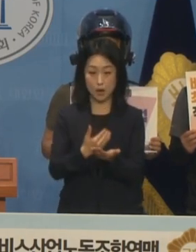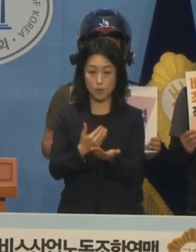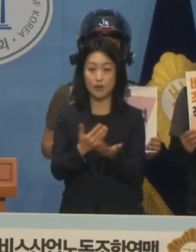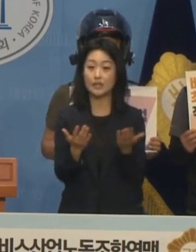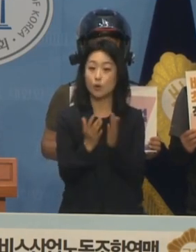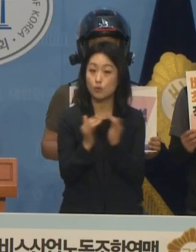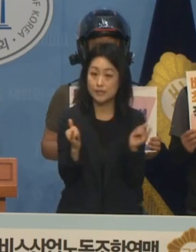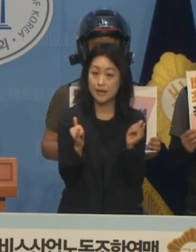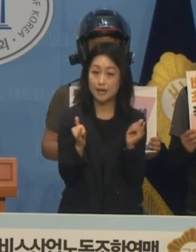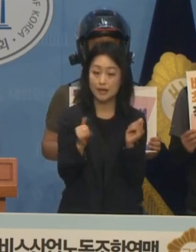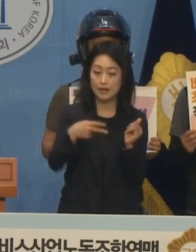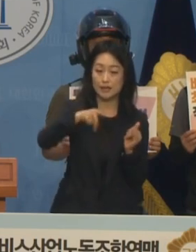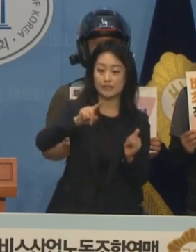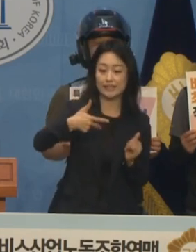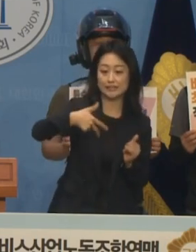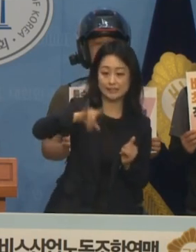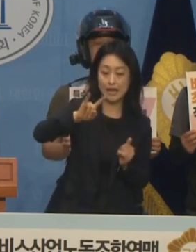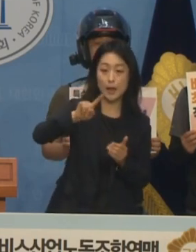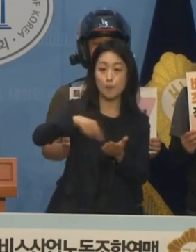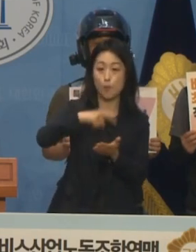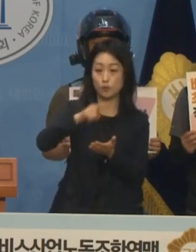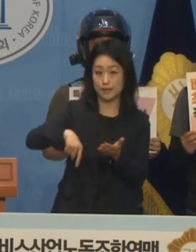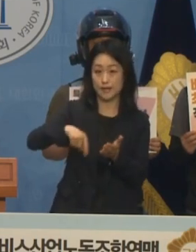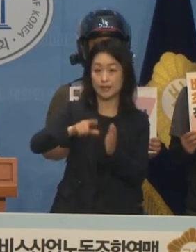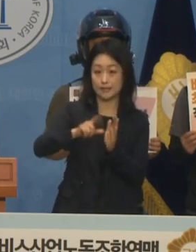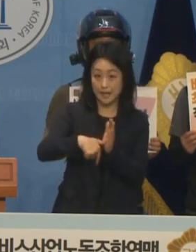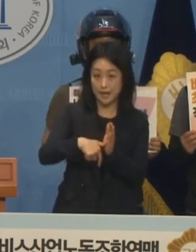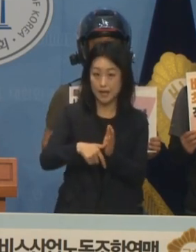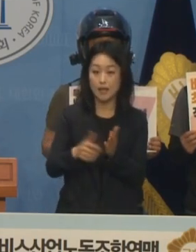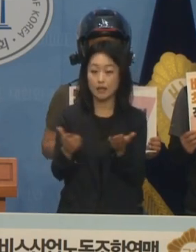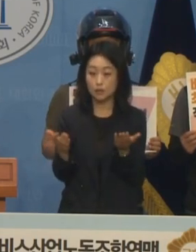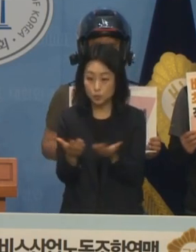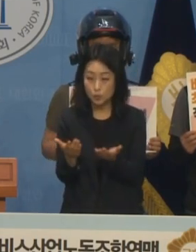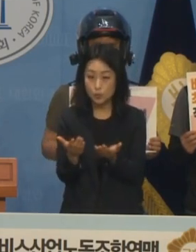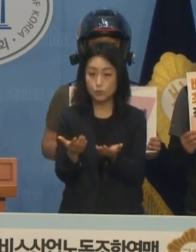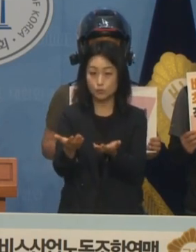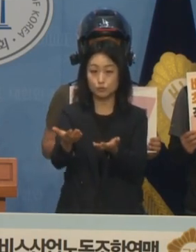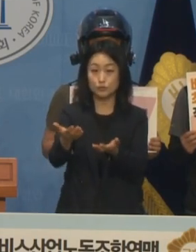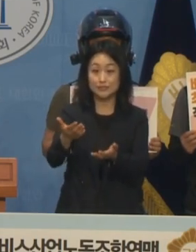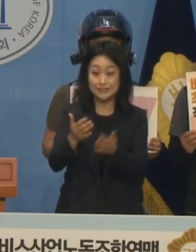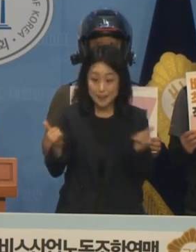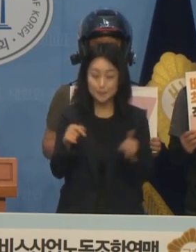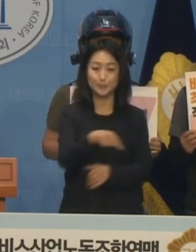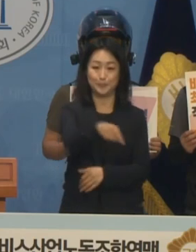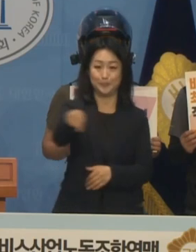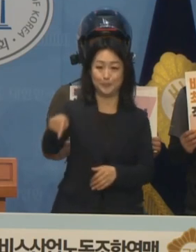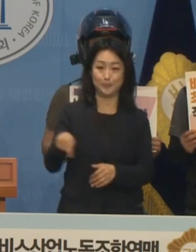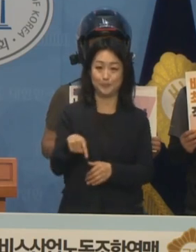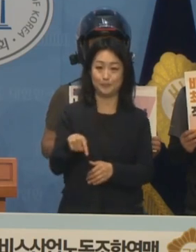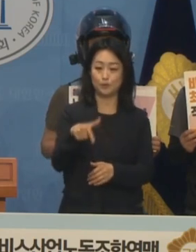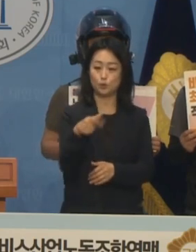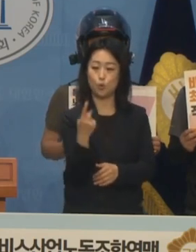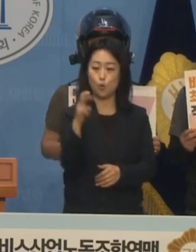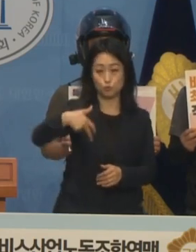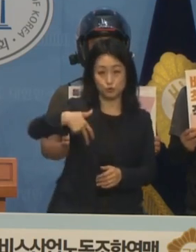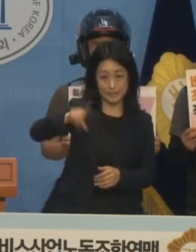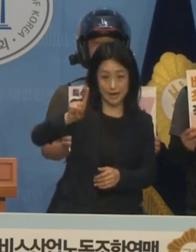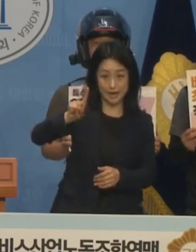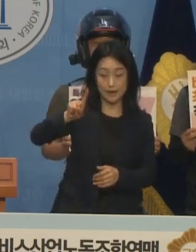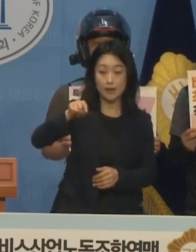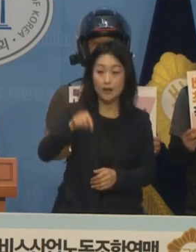근로자의 산재보험보상법에 노무 제공자를 포함하고 이들이 받는 보수에서 비용과